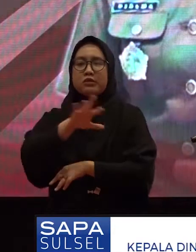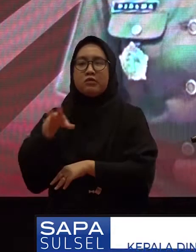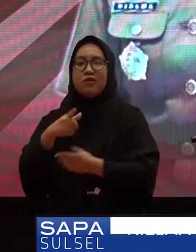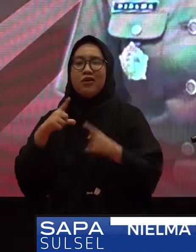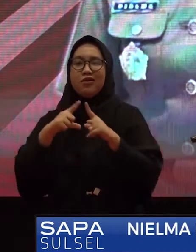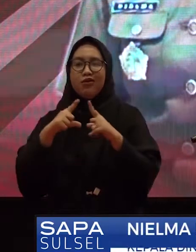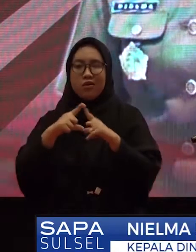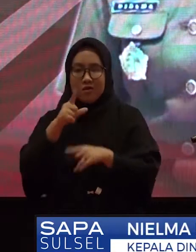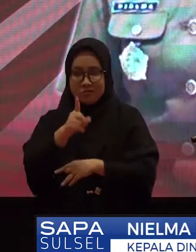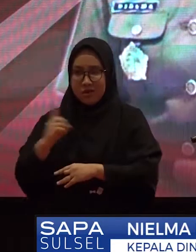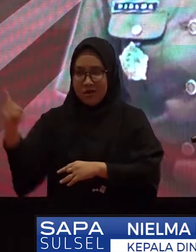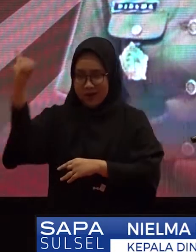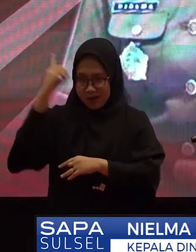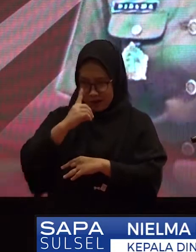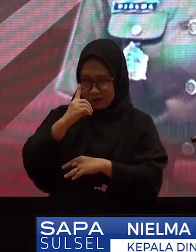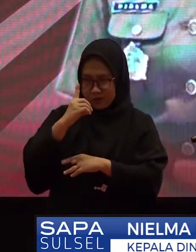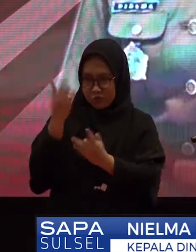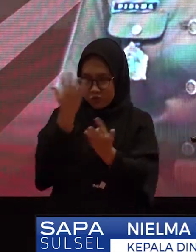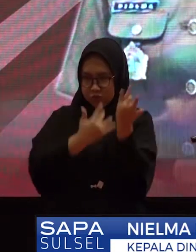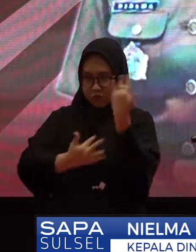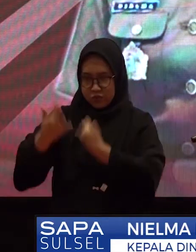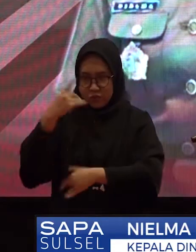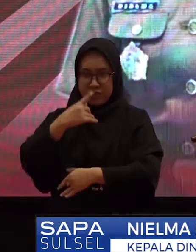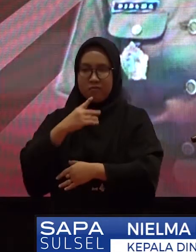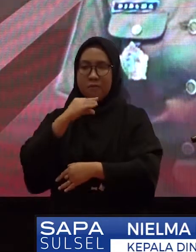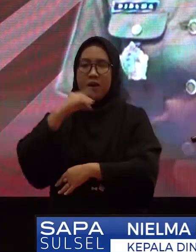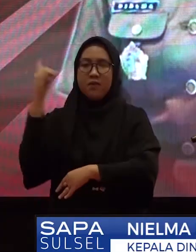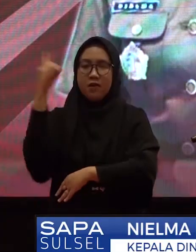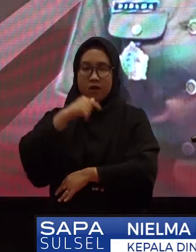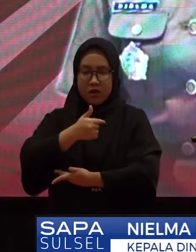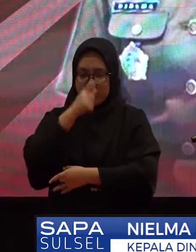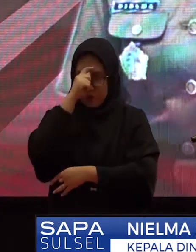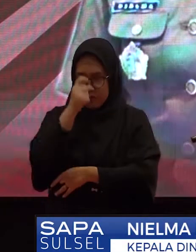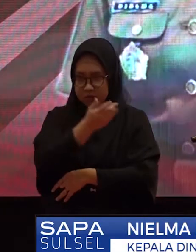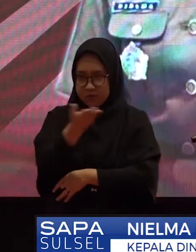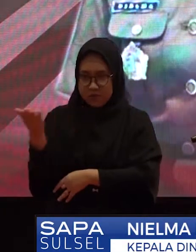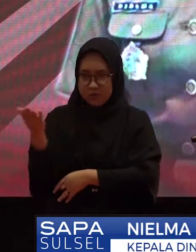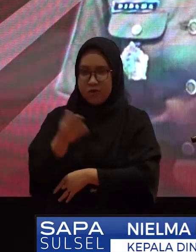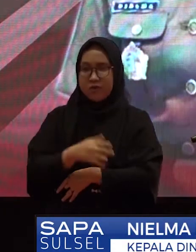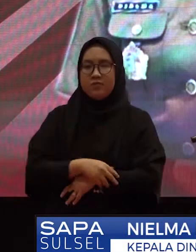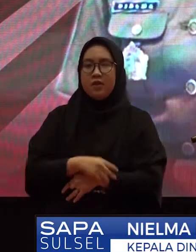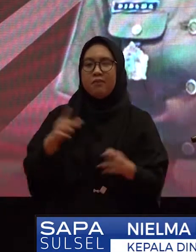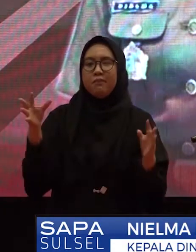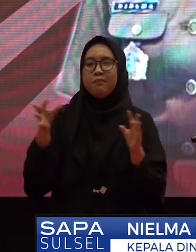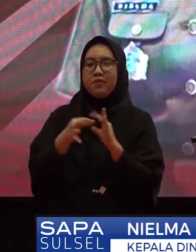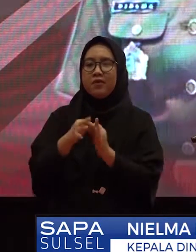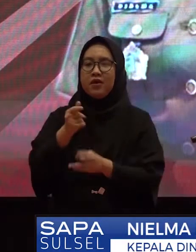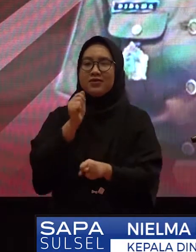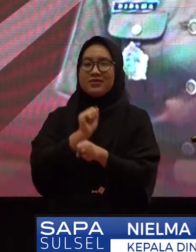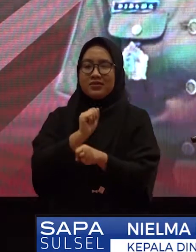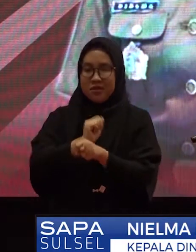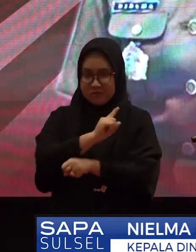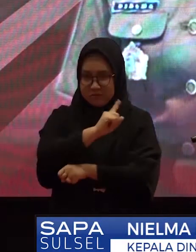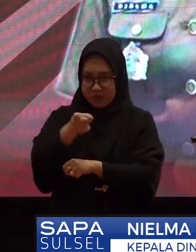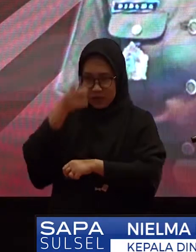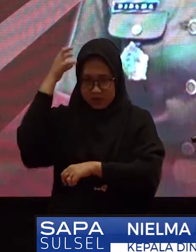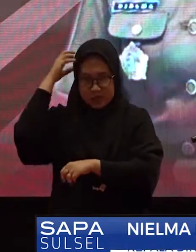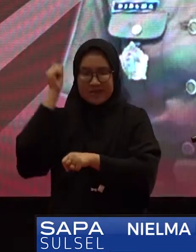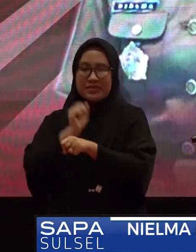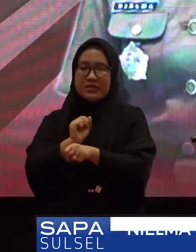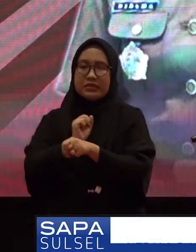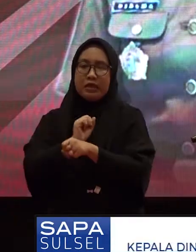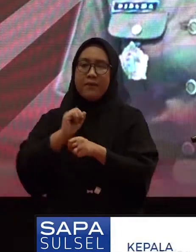anggota nya yang hadir pada malam hari ini yang kami hormati mitra kerja dari Disnaker